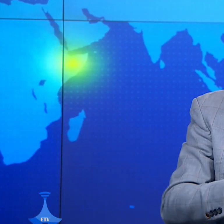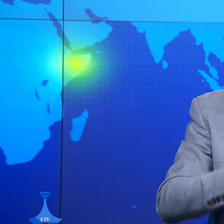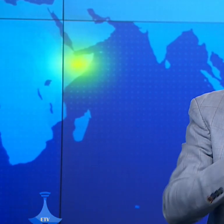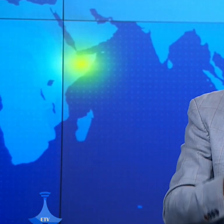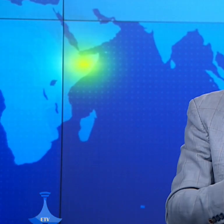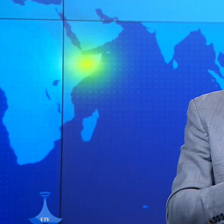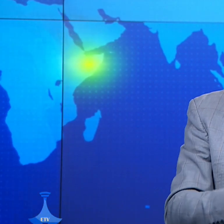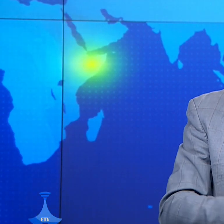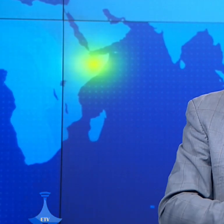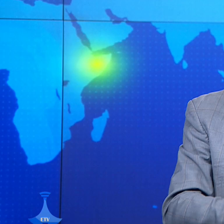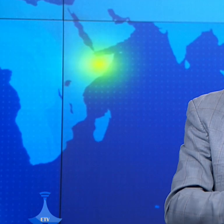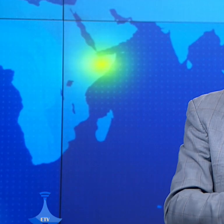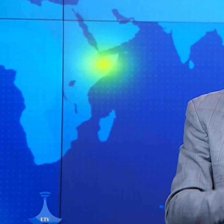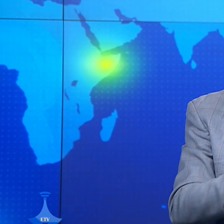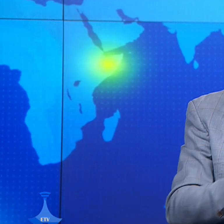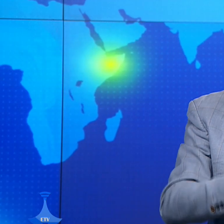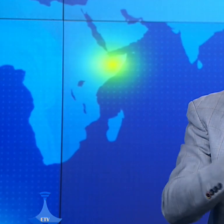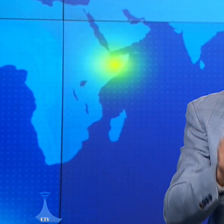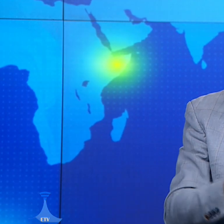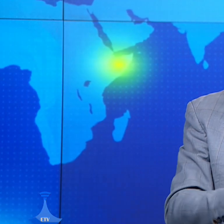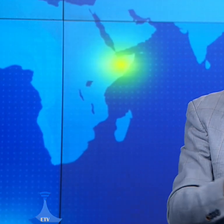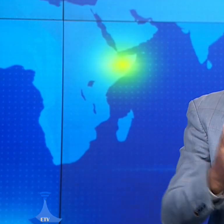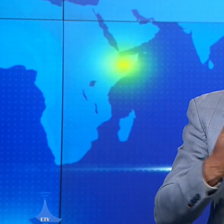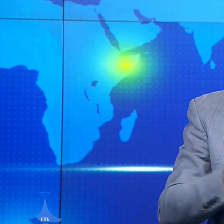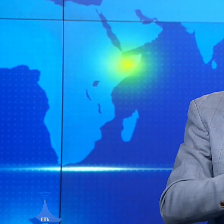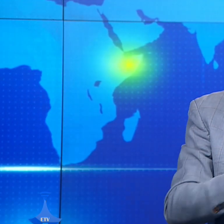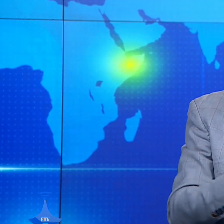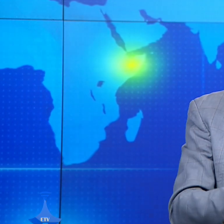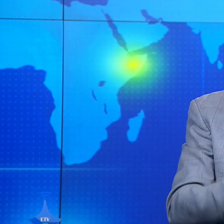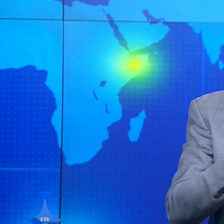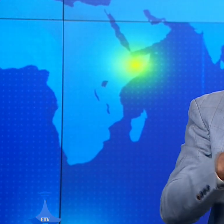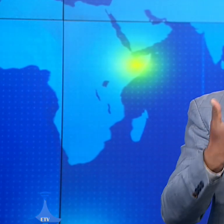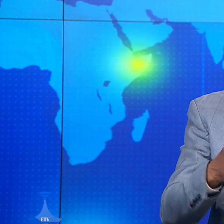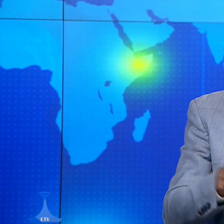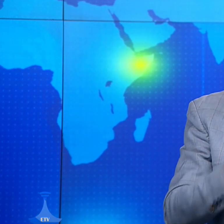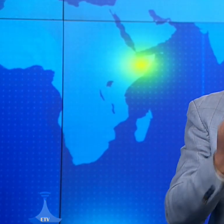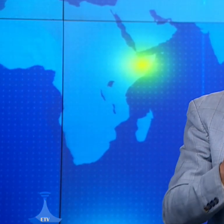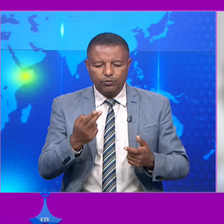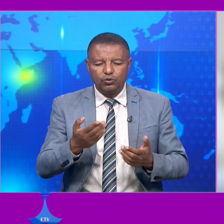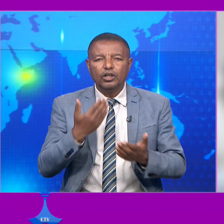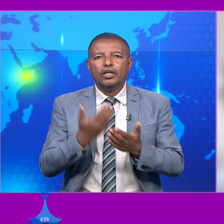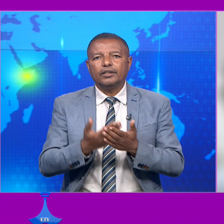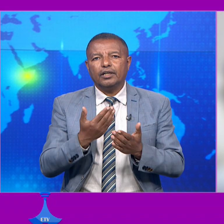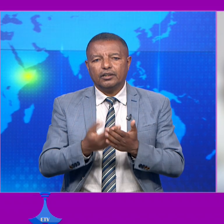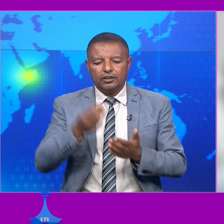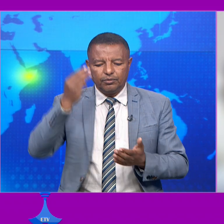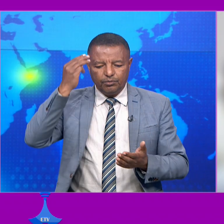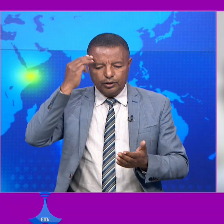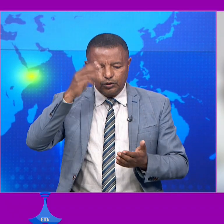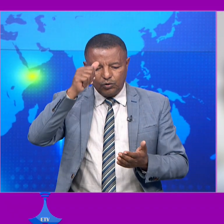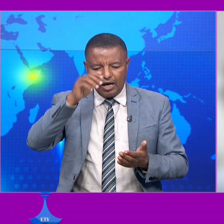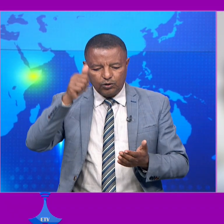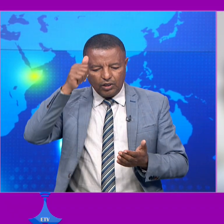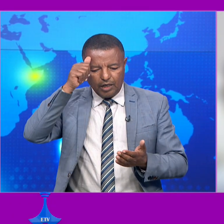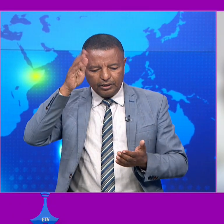በአግሮ ፕሮሴሲንግ፣ በሎጂስቲክ እና በሌሎችም ዘርፎች ያሉ ምቹ የኢንቨስትመንት እድሎች እንዲጠቀሙ የገንዘብ